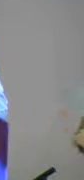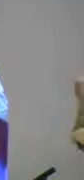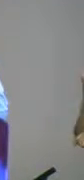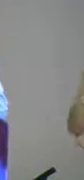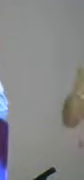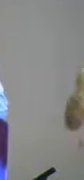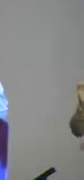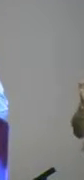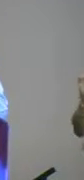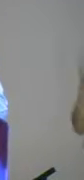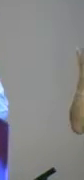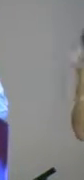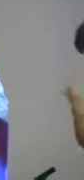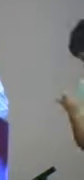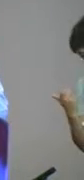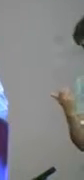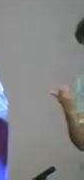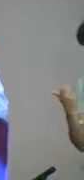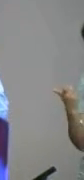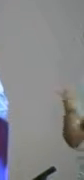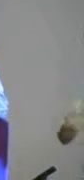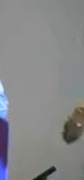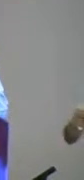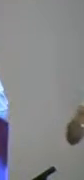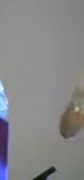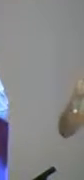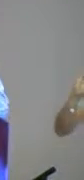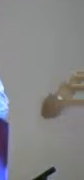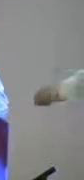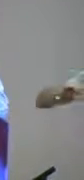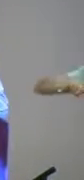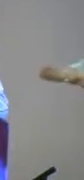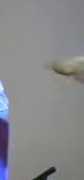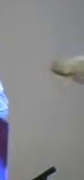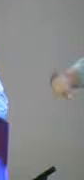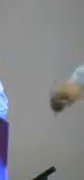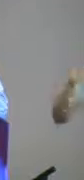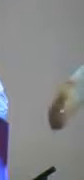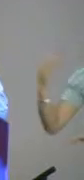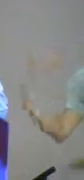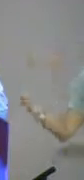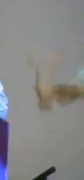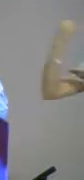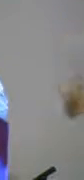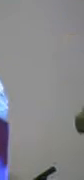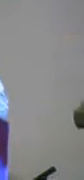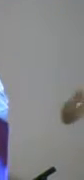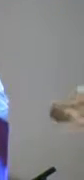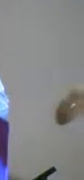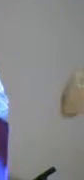sociales, de costos económicos y de costos de la salud de proporciones